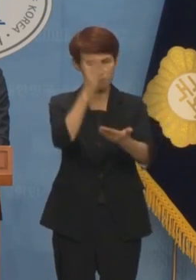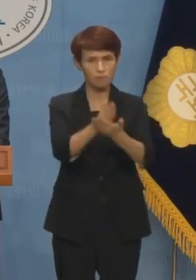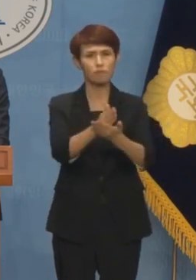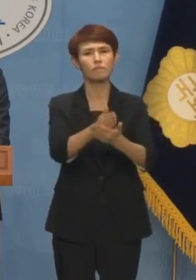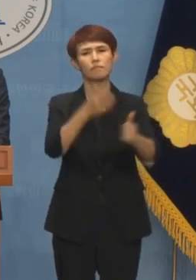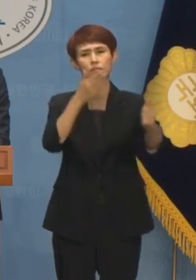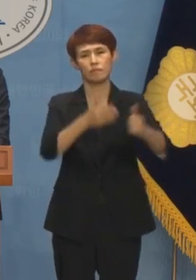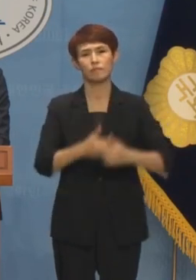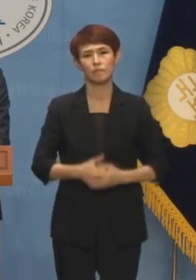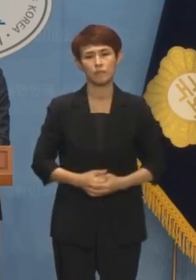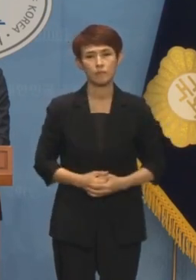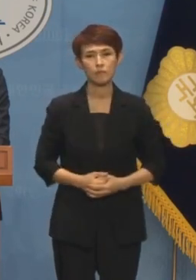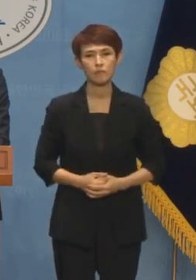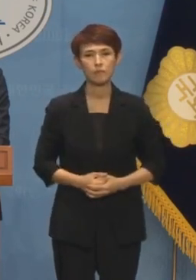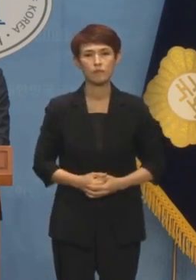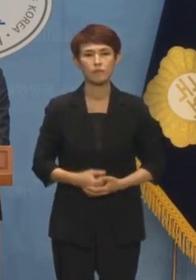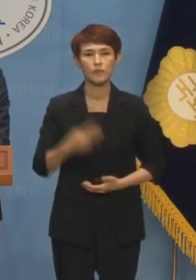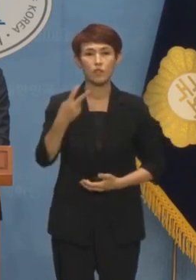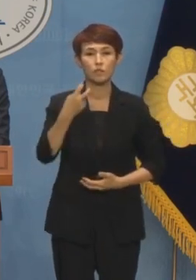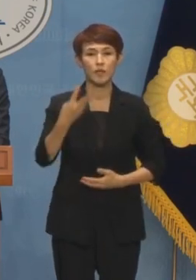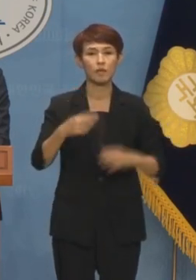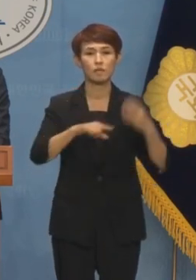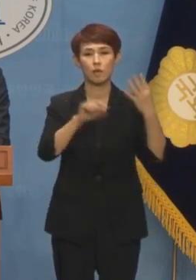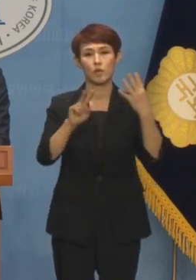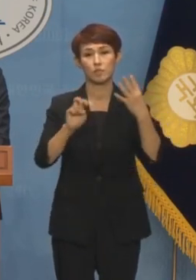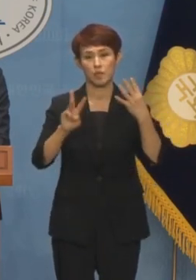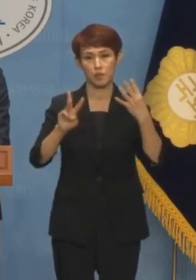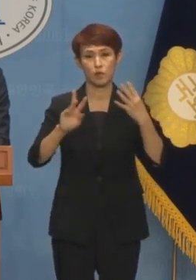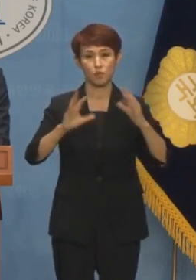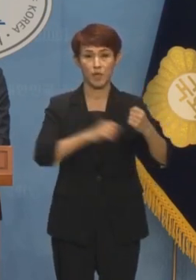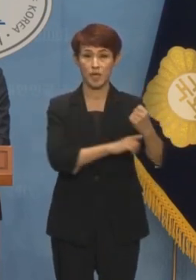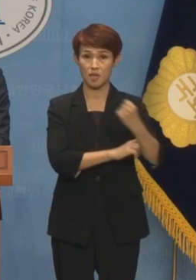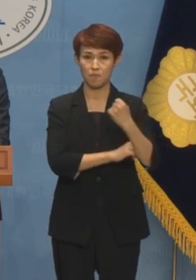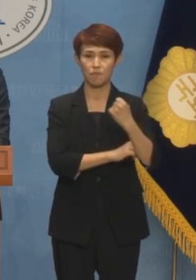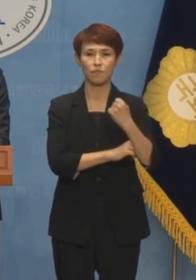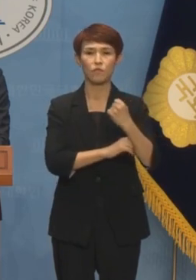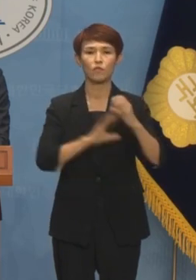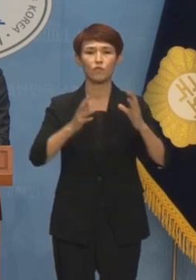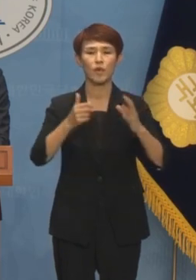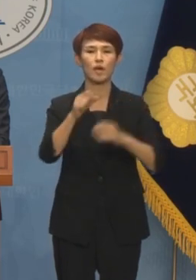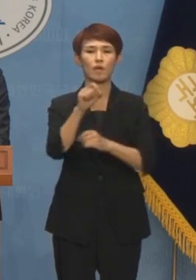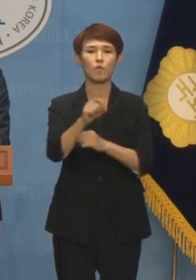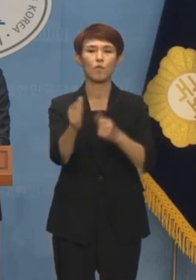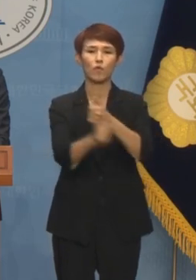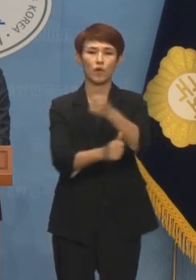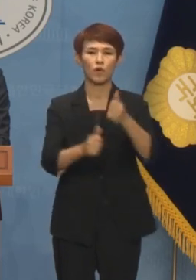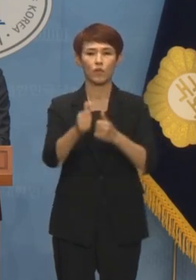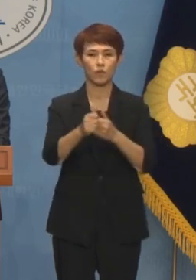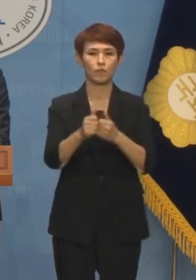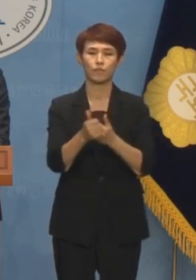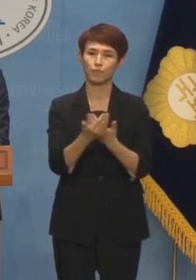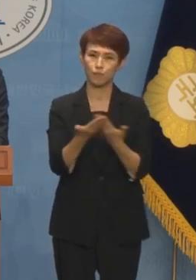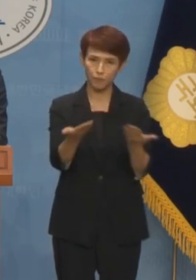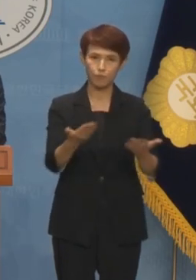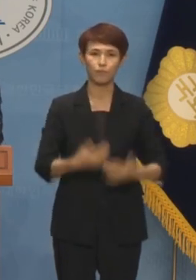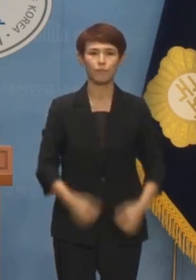멈추십시오. 2024년 4월 23일 국민의힘 국회 정무위원회 위원